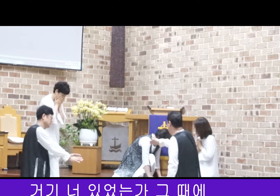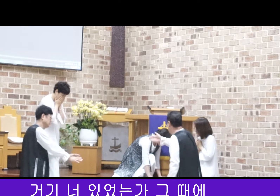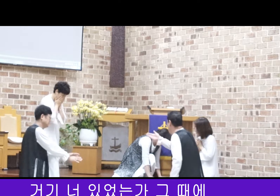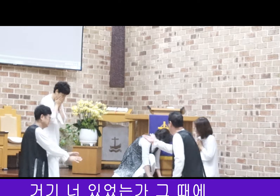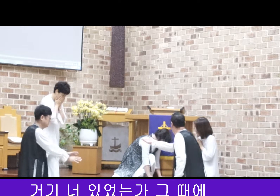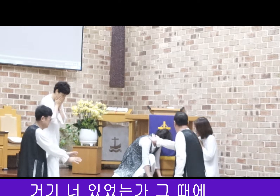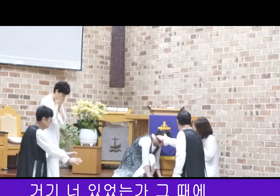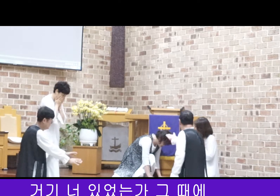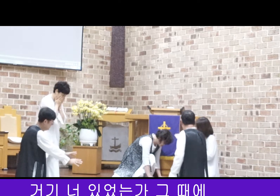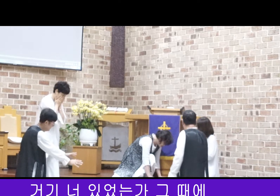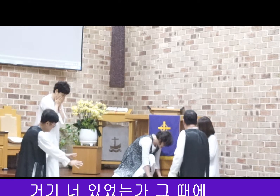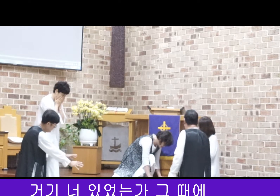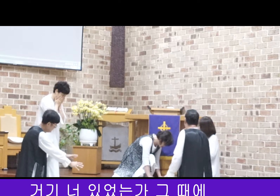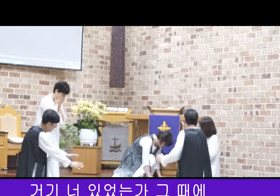있었는가